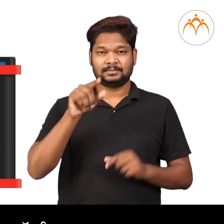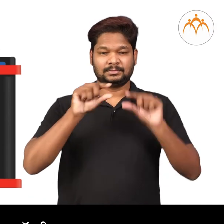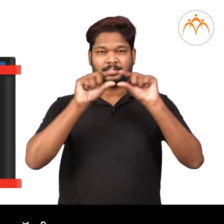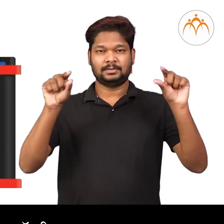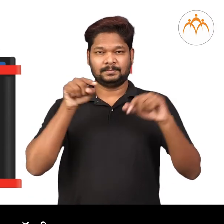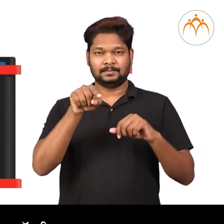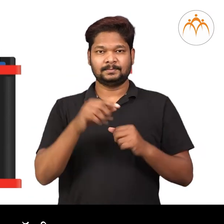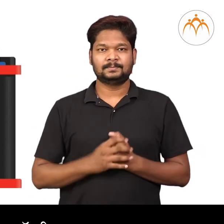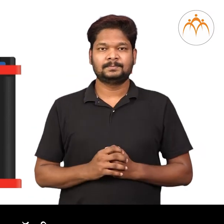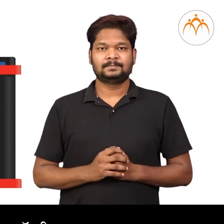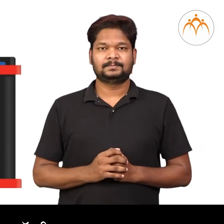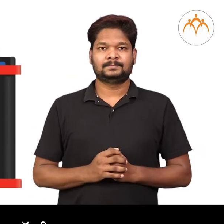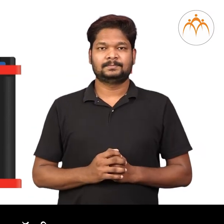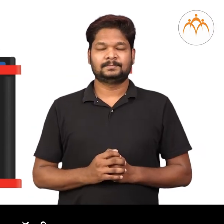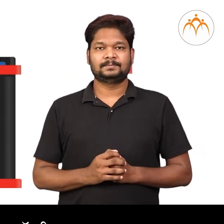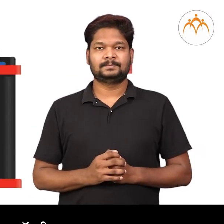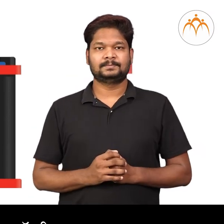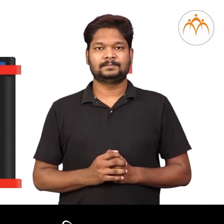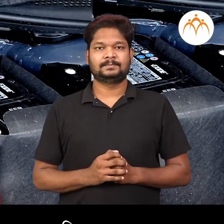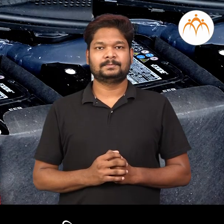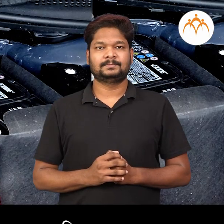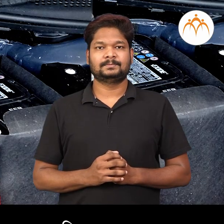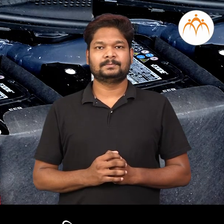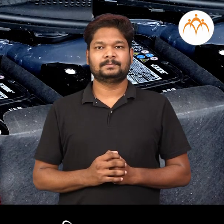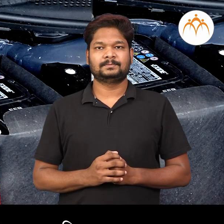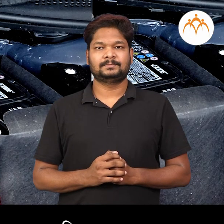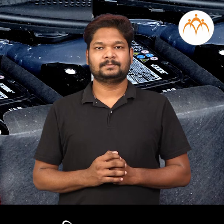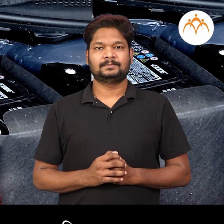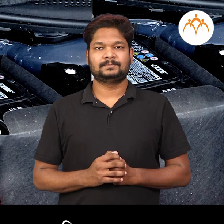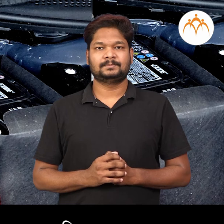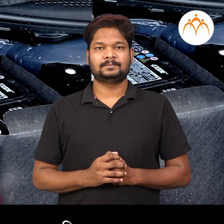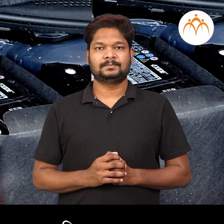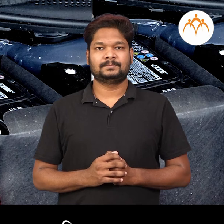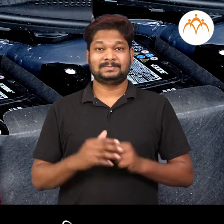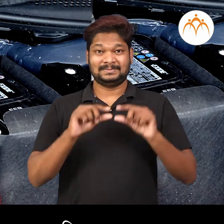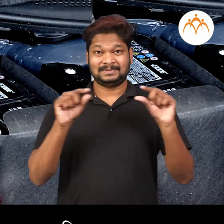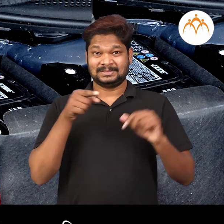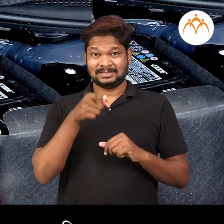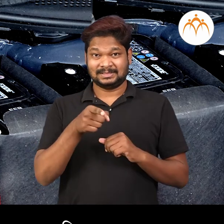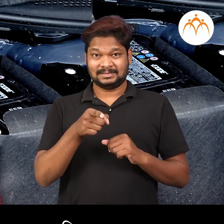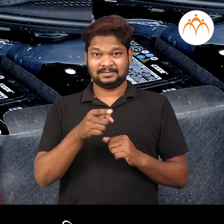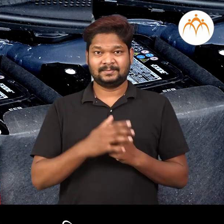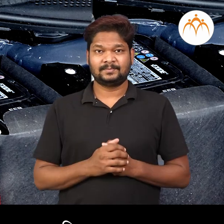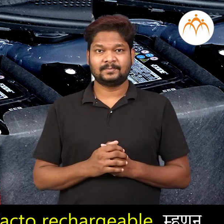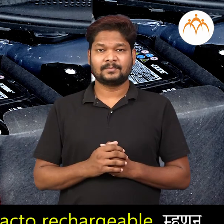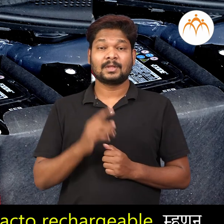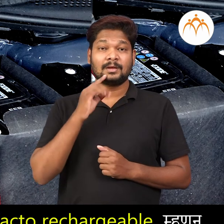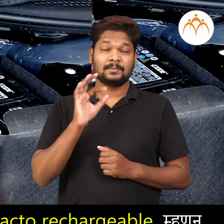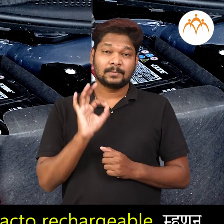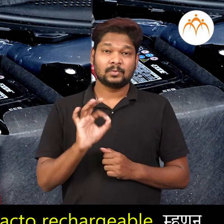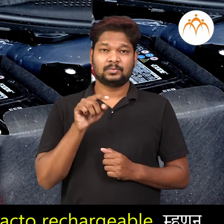लेड एसिड बैटरी एसिड बैट्री वास्तविक